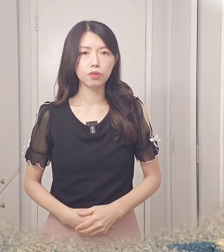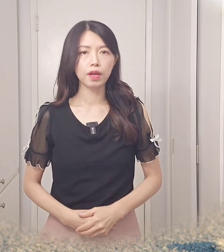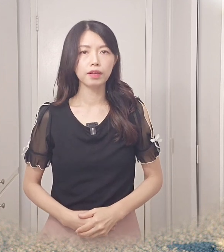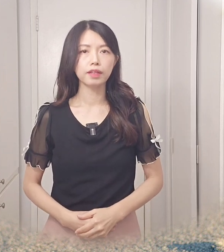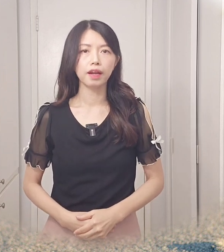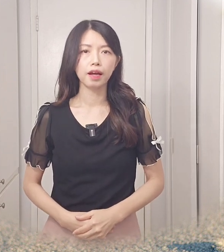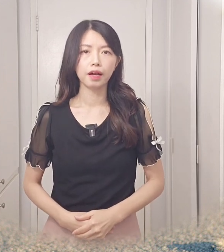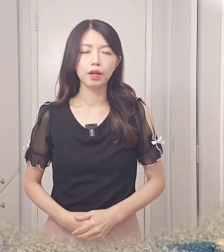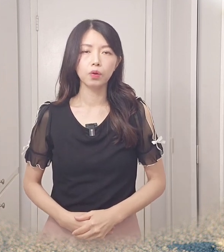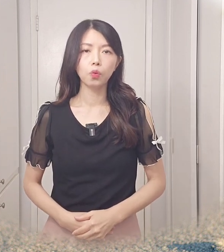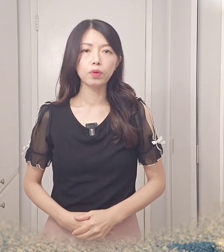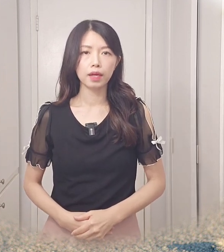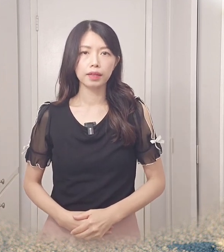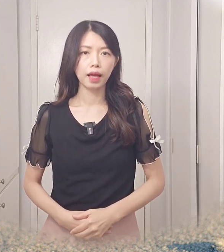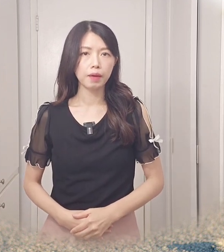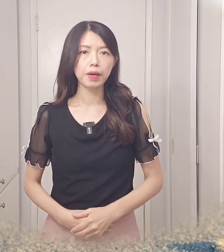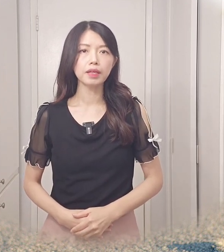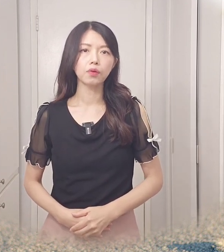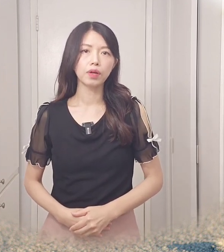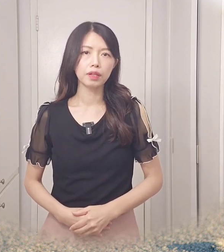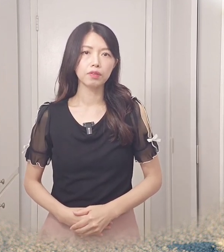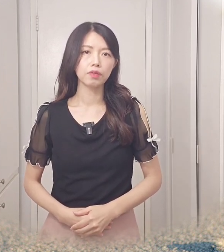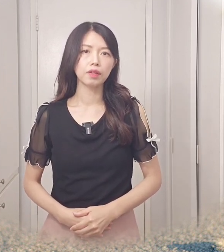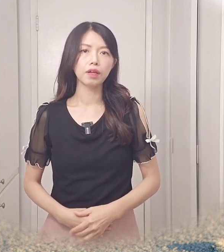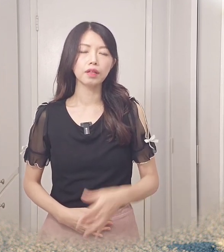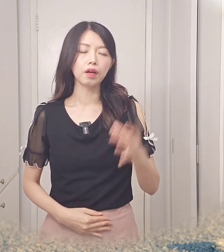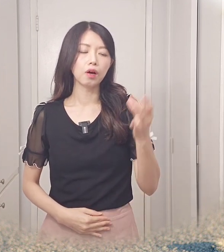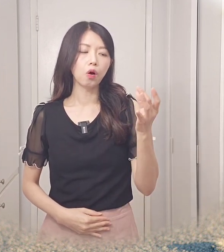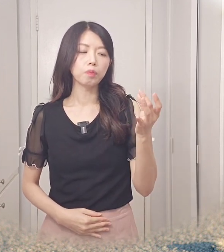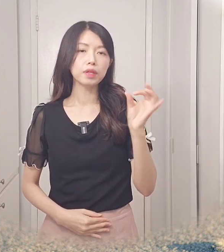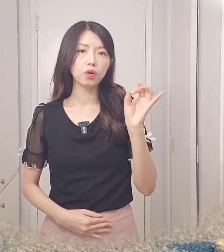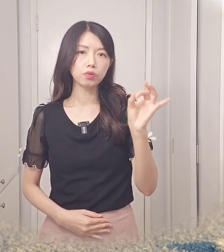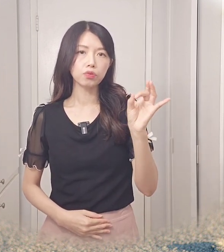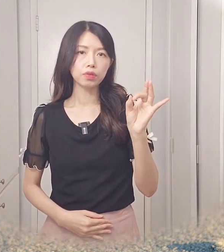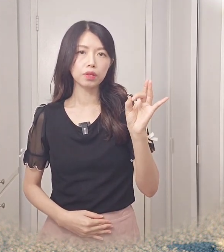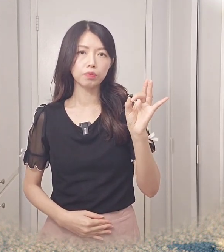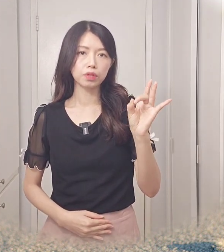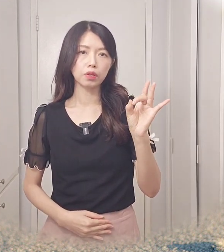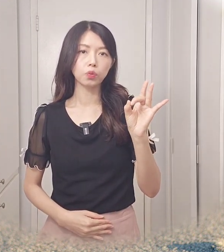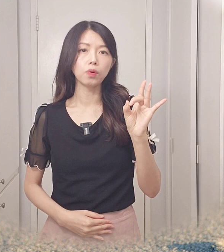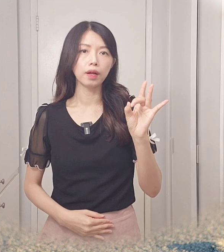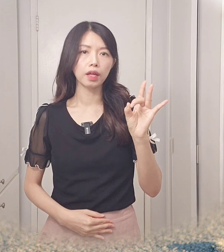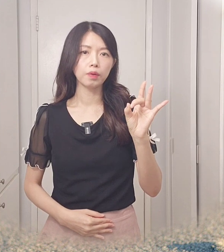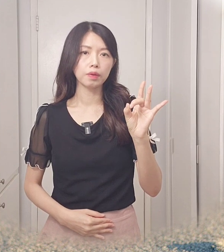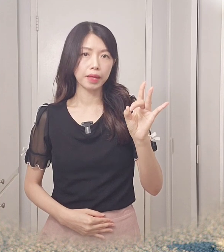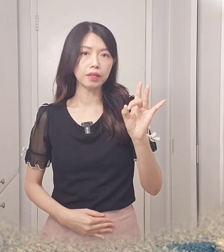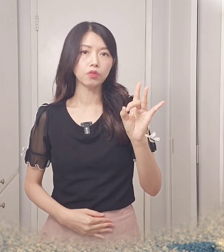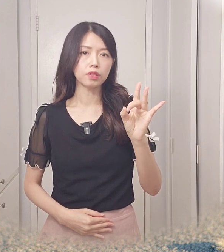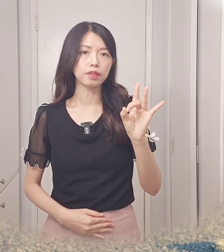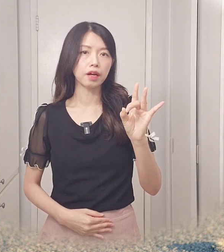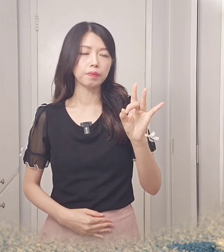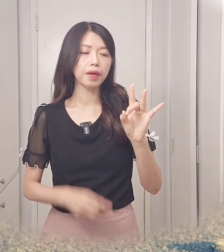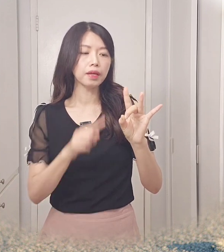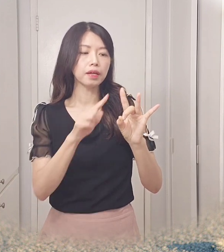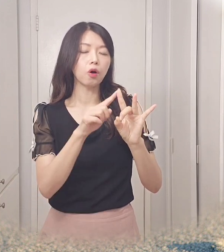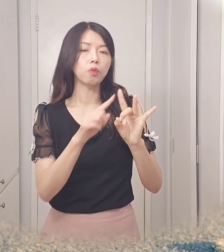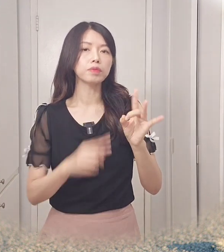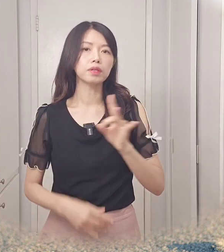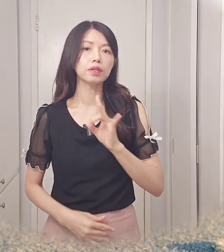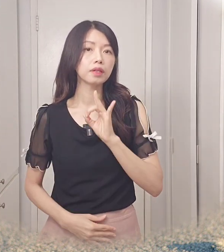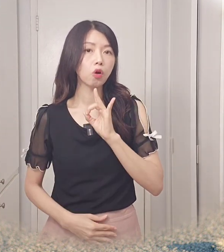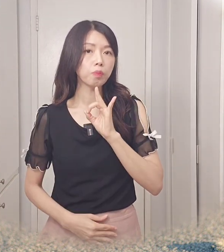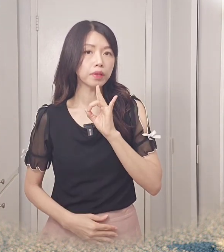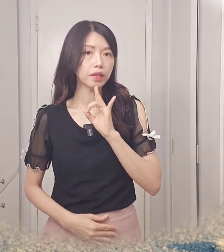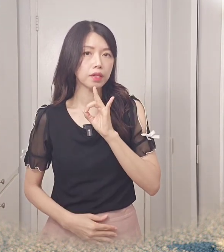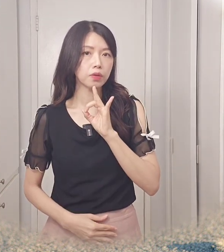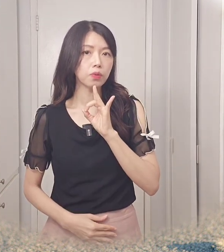오직 주의 은혜라. 오직 다만이라고 한 뜻의 수어는 엄지하고 중지를 붙여서 동그랗게 만들어 주신 다음에 이